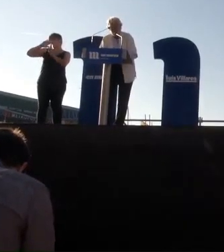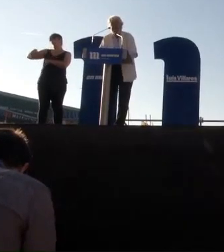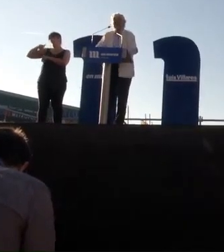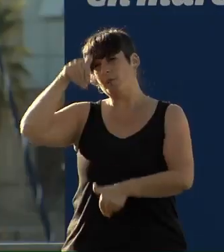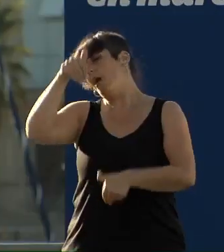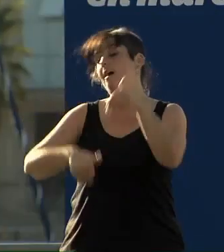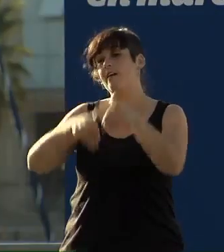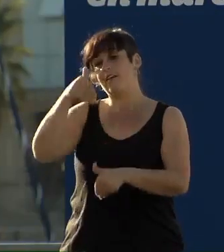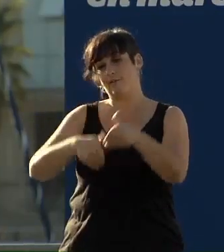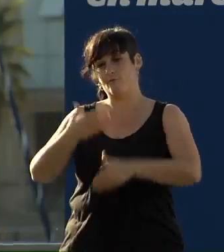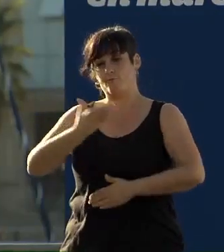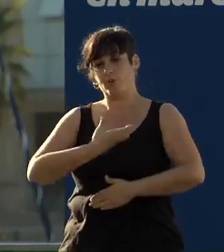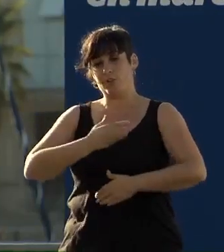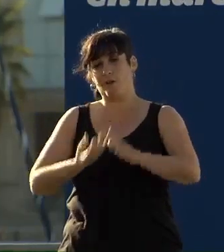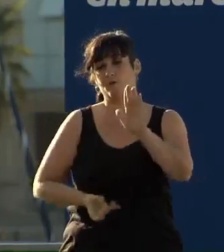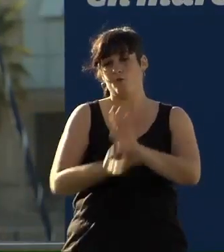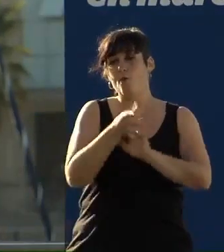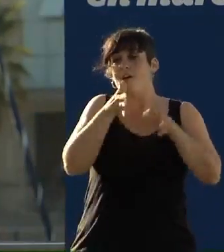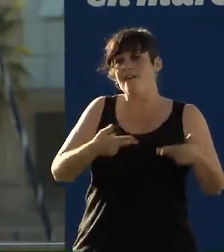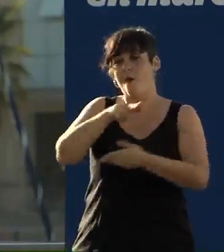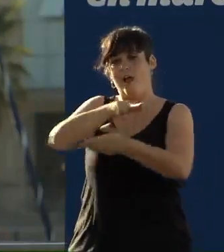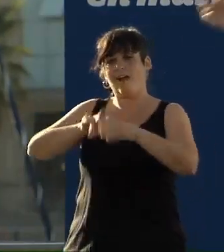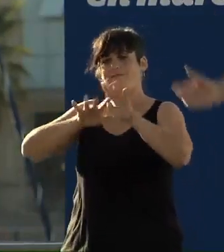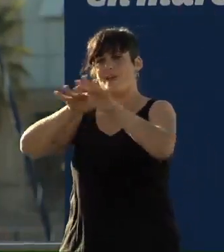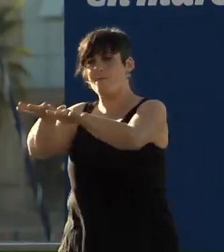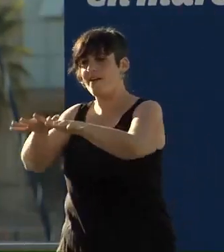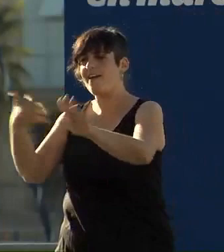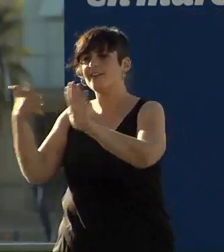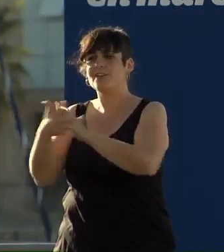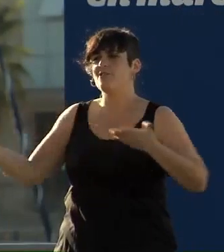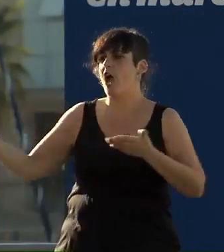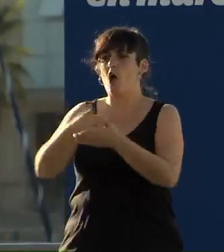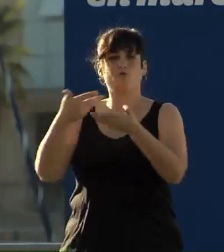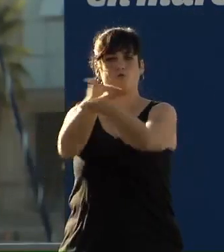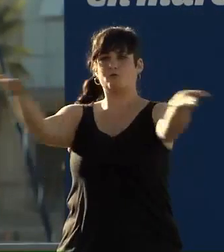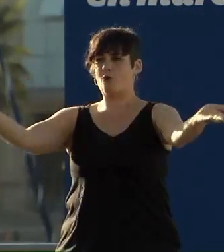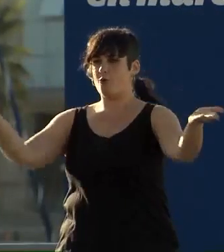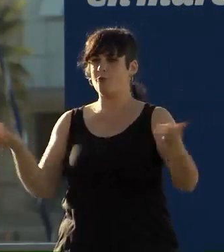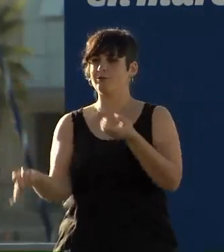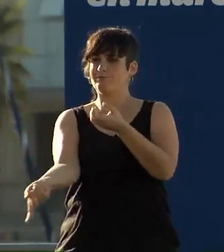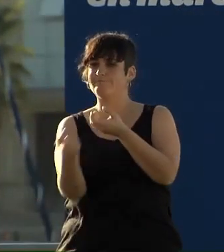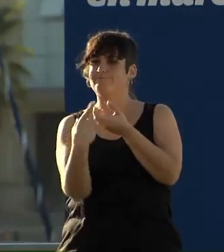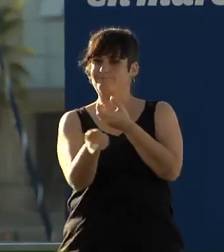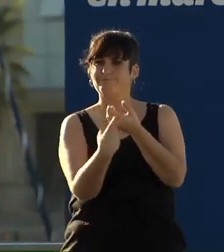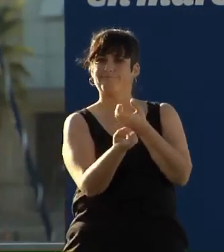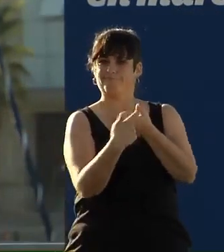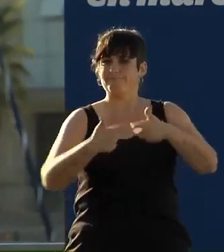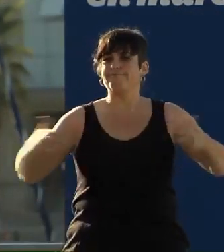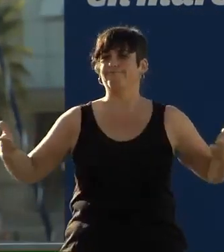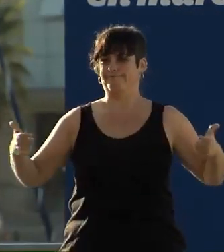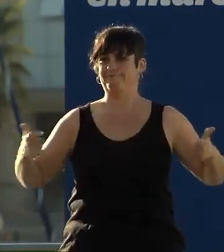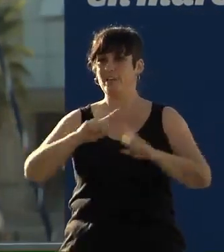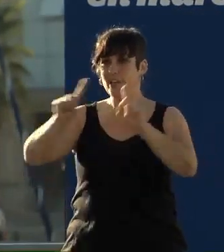municipais, e agora en toda Galiza en marea, que somos todos e todos nós. e que imos zouparlle a